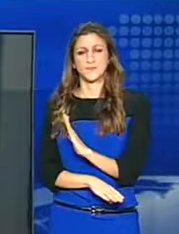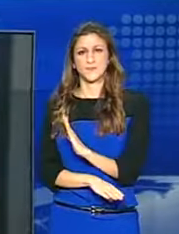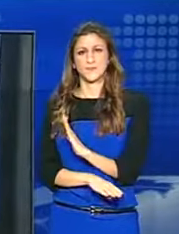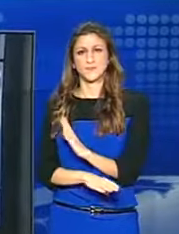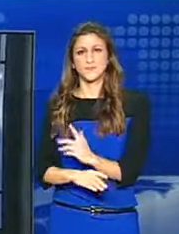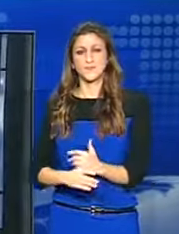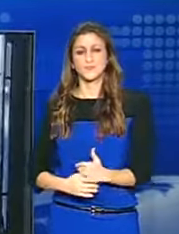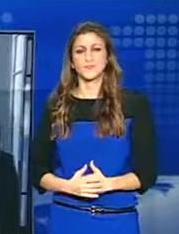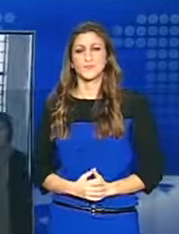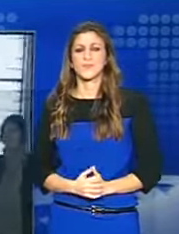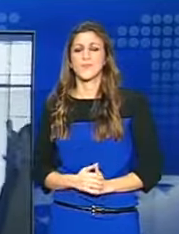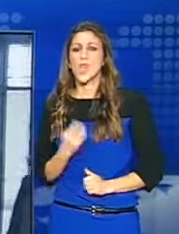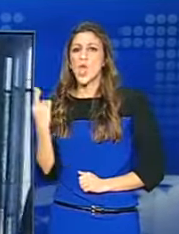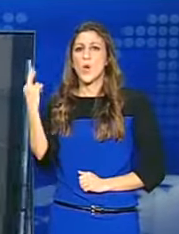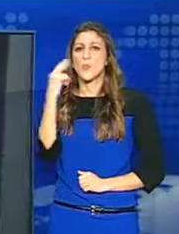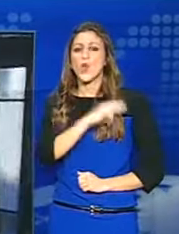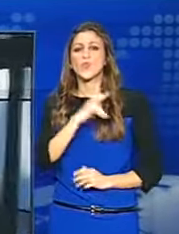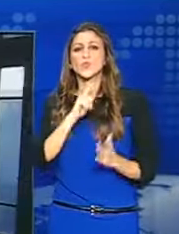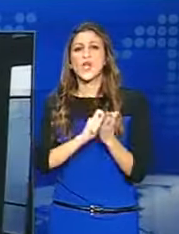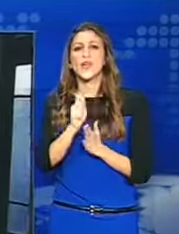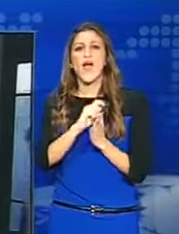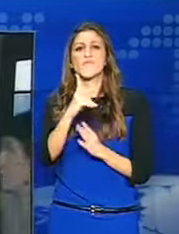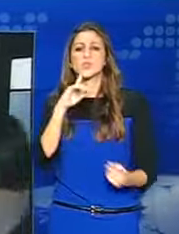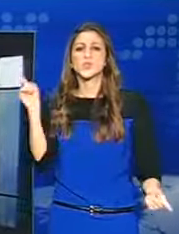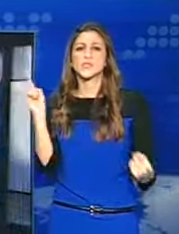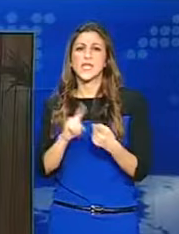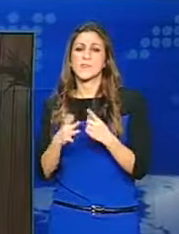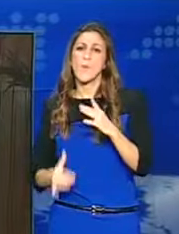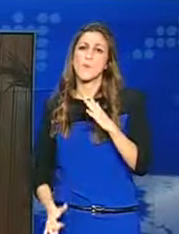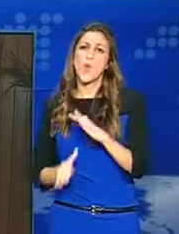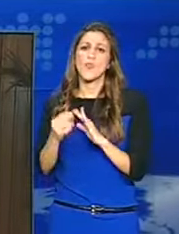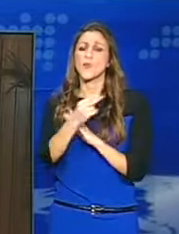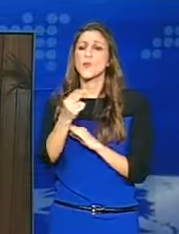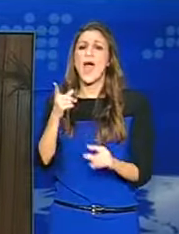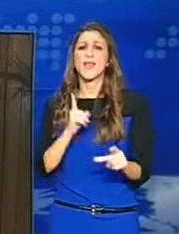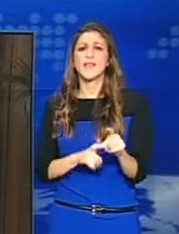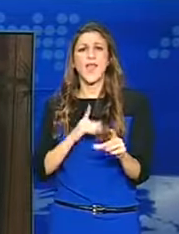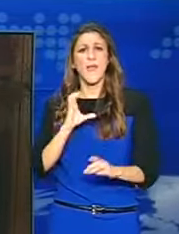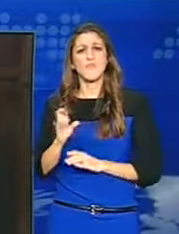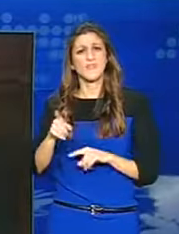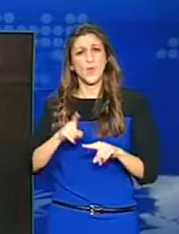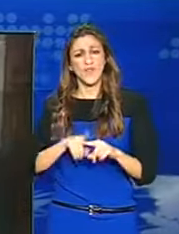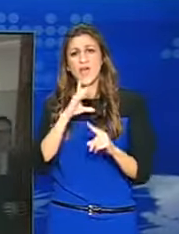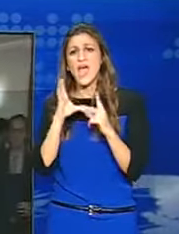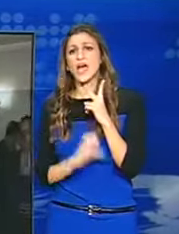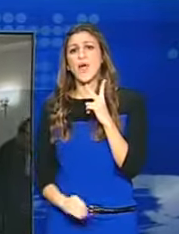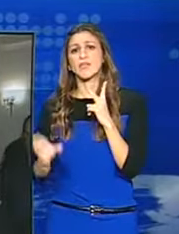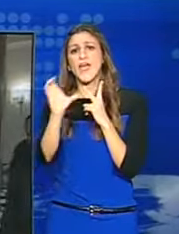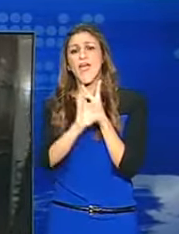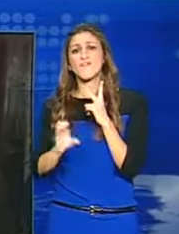πρωθυπουργός γε στο μαίου σειρά επαφών με τον πρόεδρο της unil το γενικό γραμματέα του ευρωπαϊκού λαϊκού κόμματος και το βέλγο